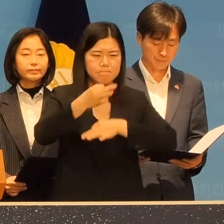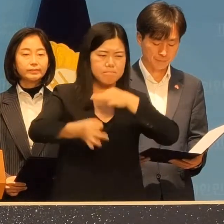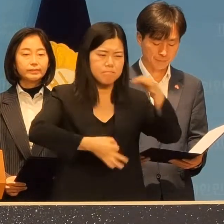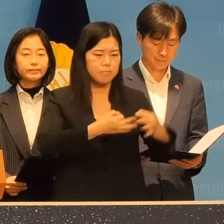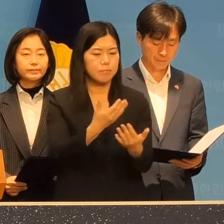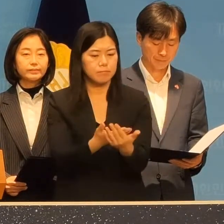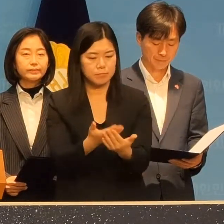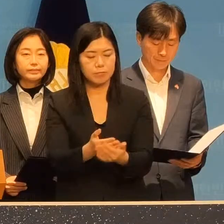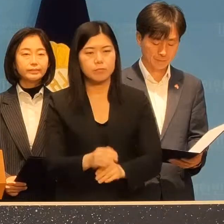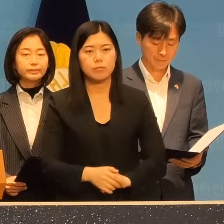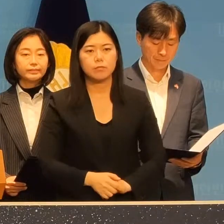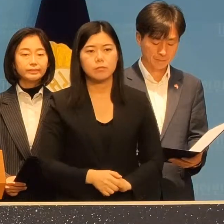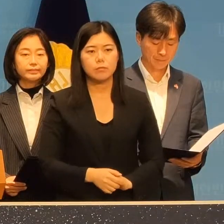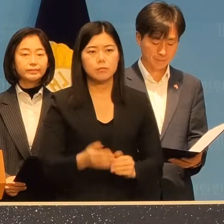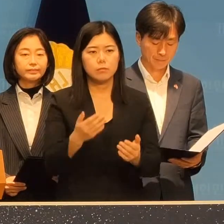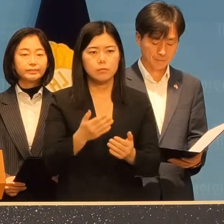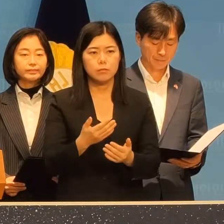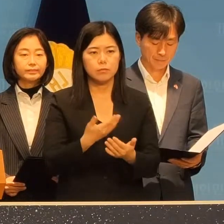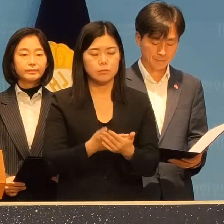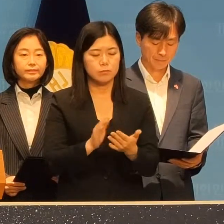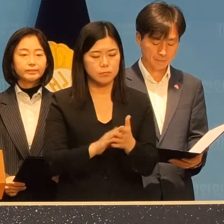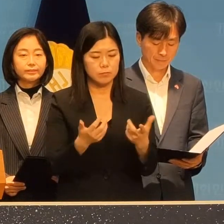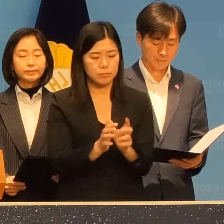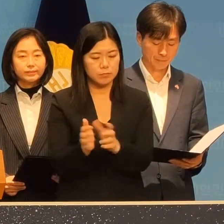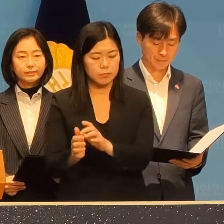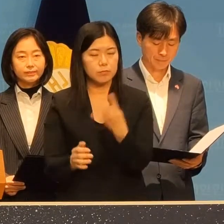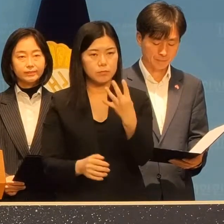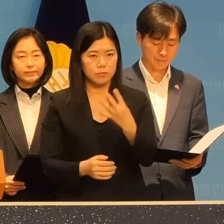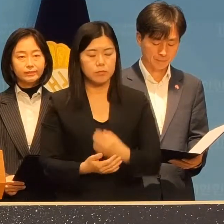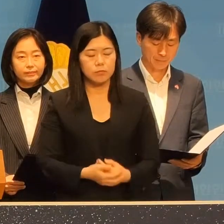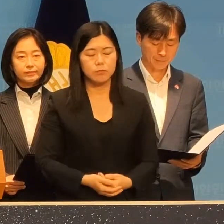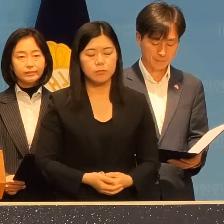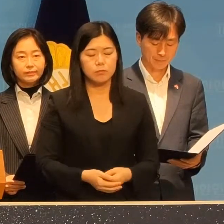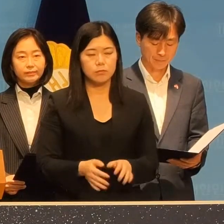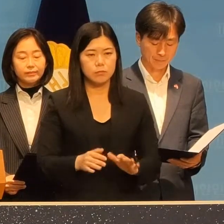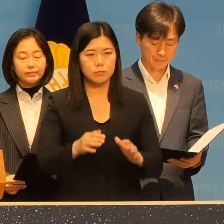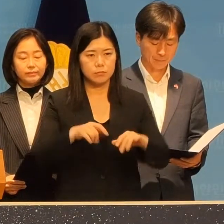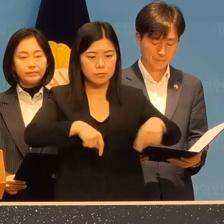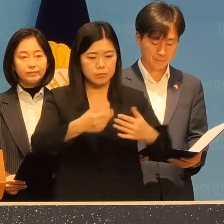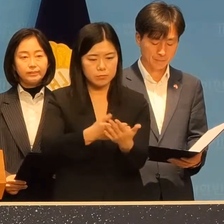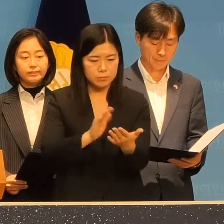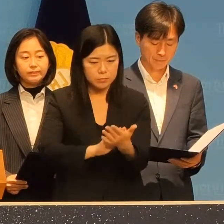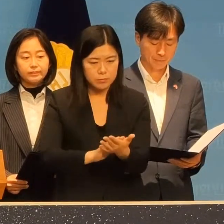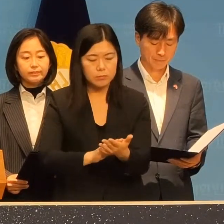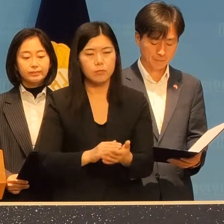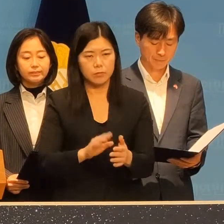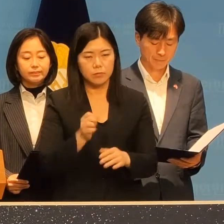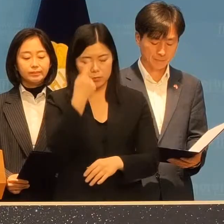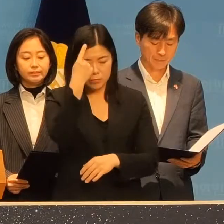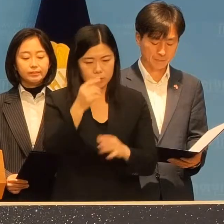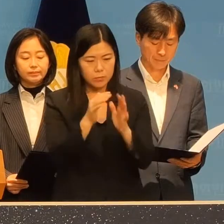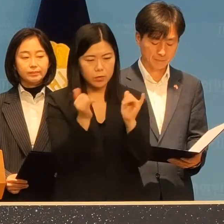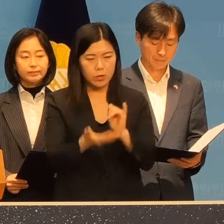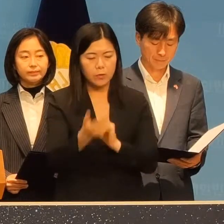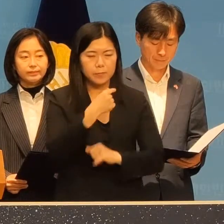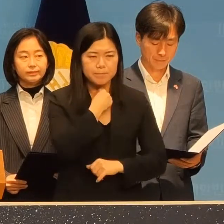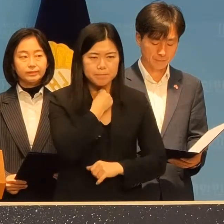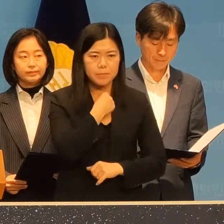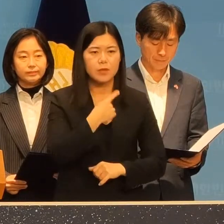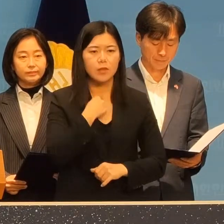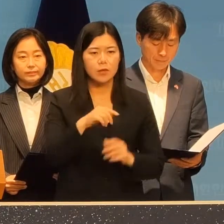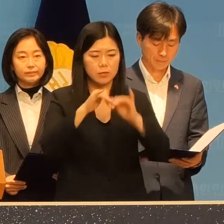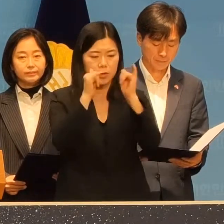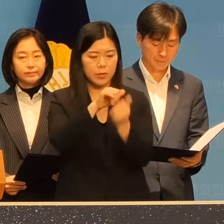내주십시오. 개혁진보 4당은 정치개혁을 통해 국민과 시민사회가 오랫동안 염원한 사회